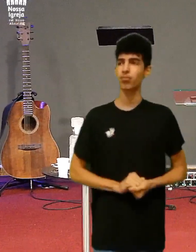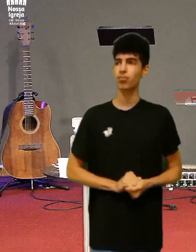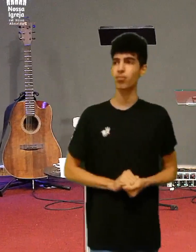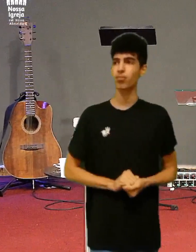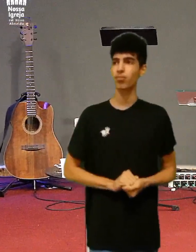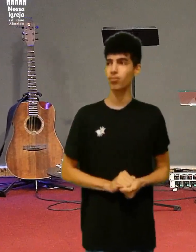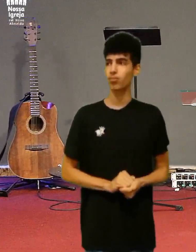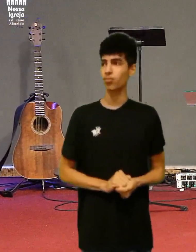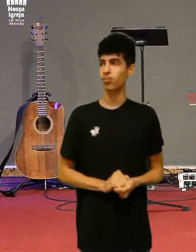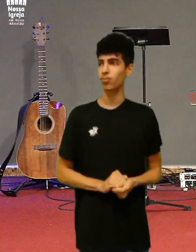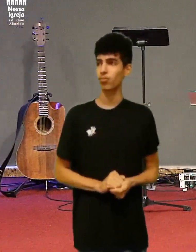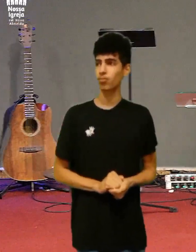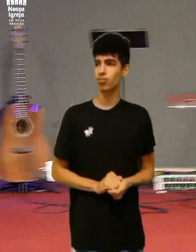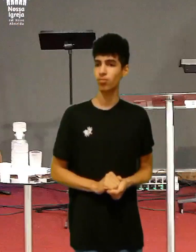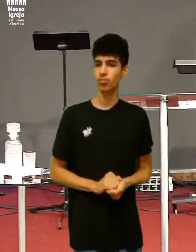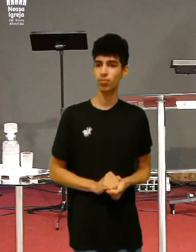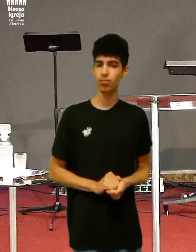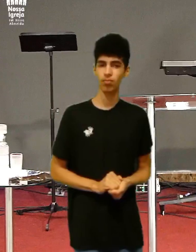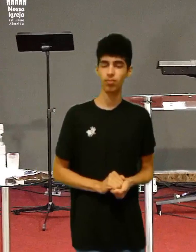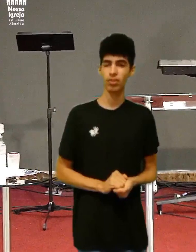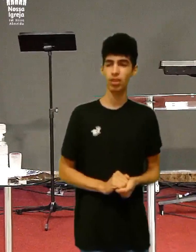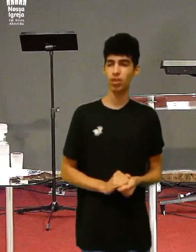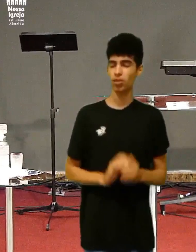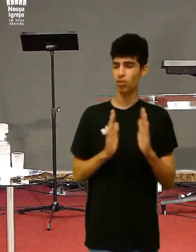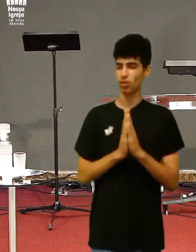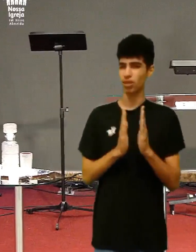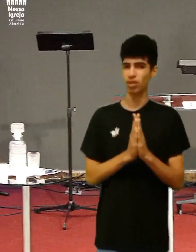Estenda suas mãos sobre esses irmãos que estão aqui à frente.